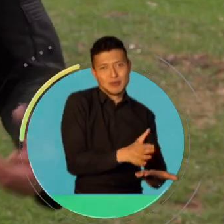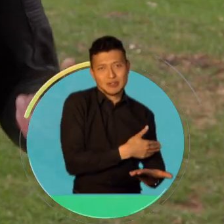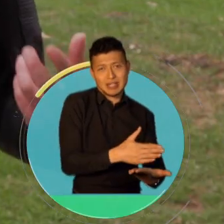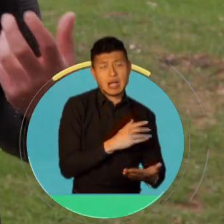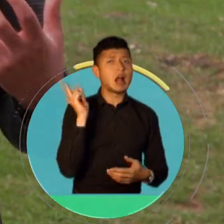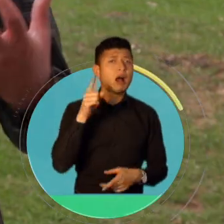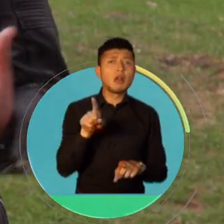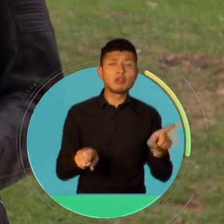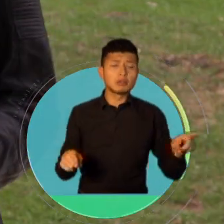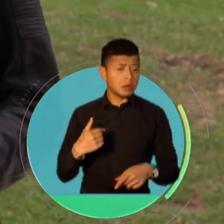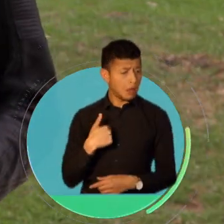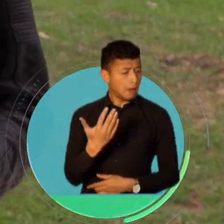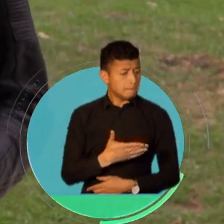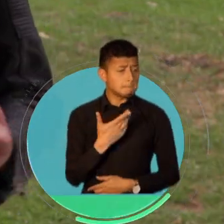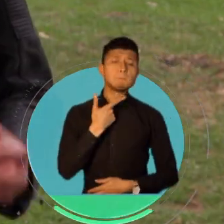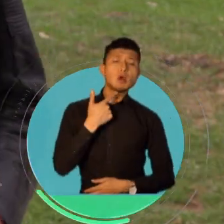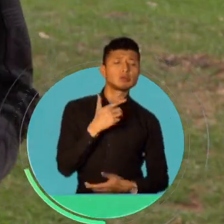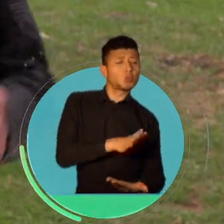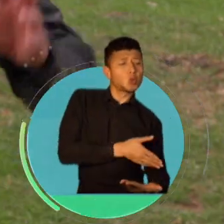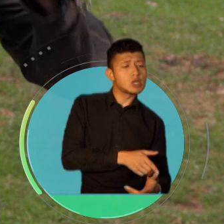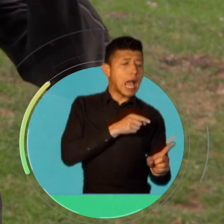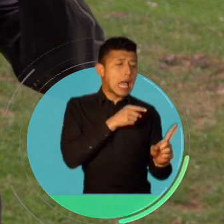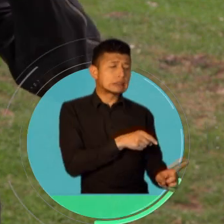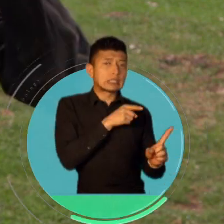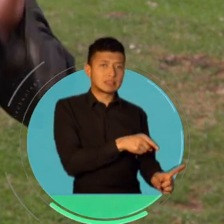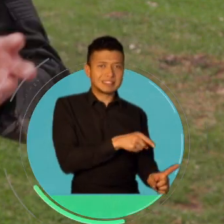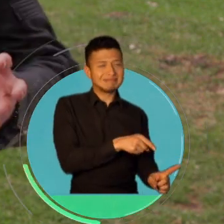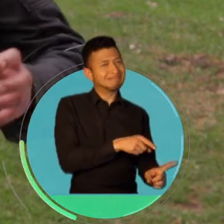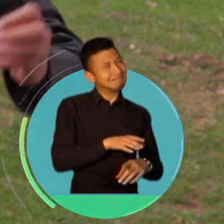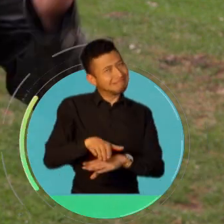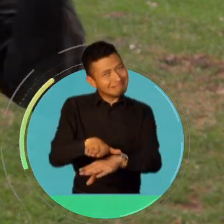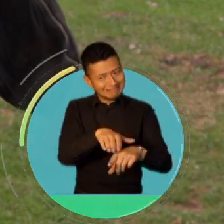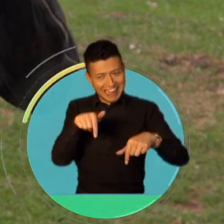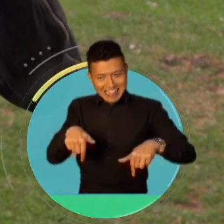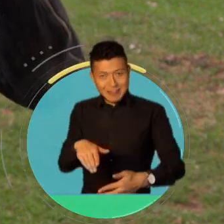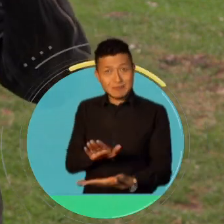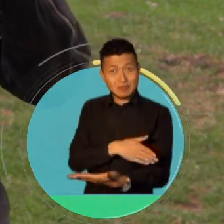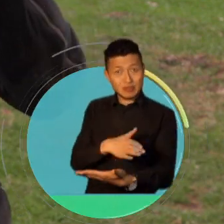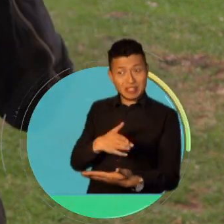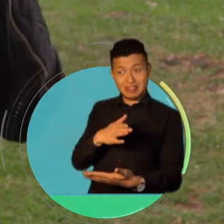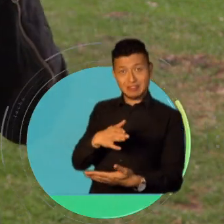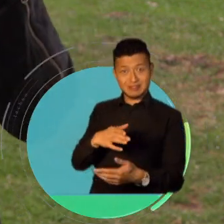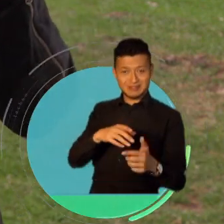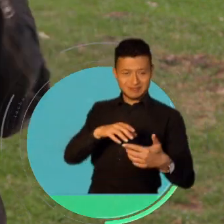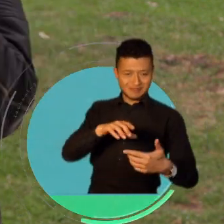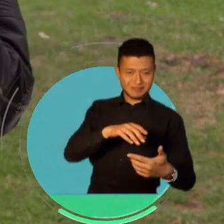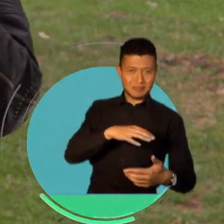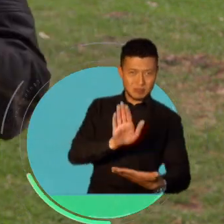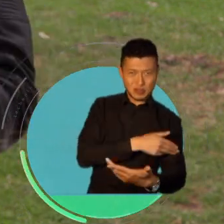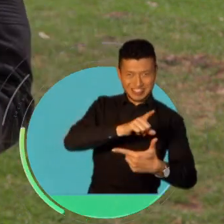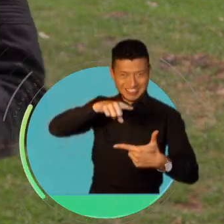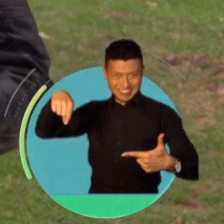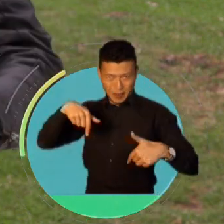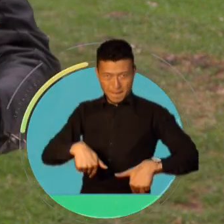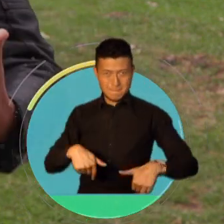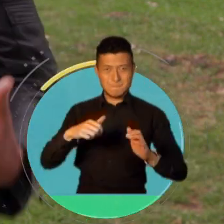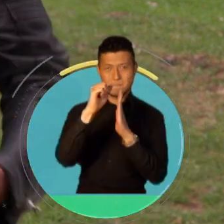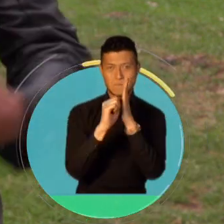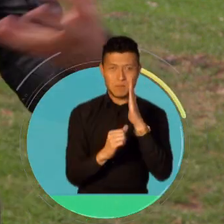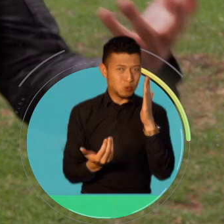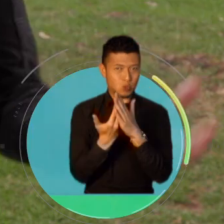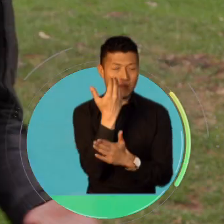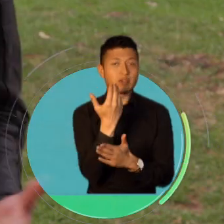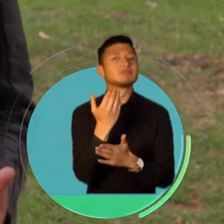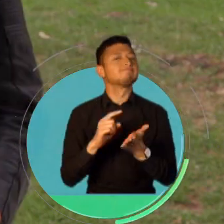entonces poderse comunicar directamente con ese Público con la gente que digamos está viviendo ese